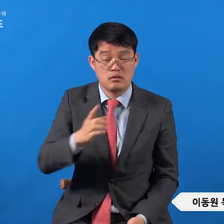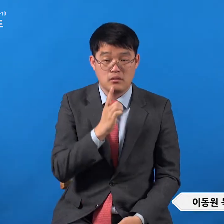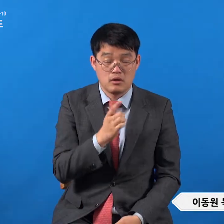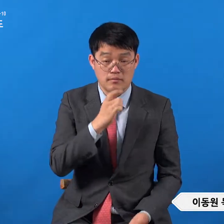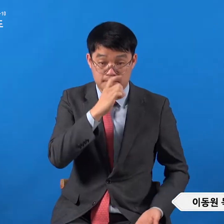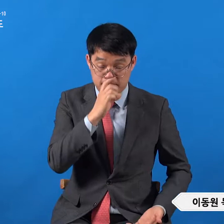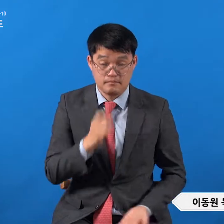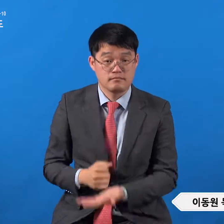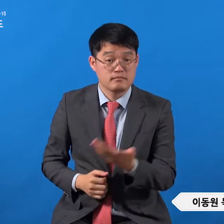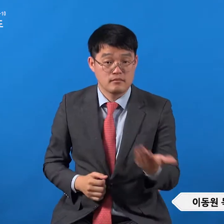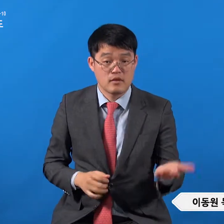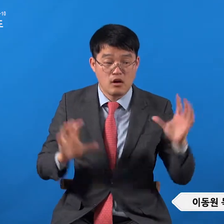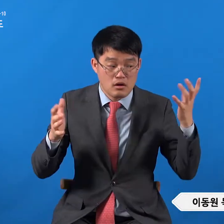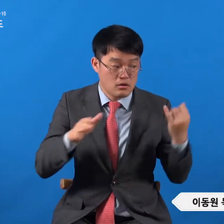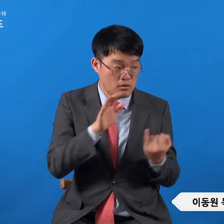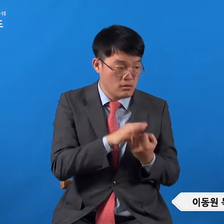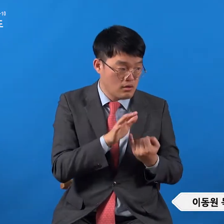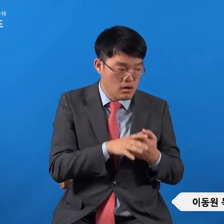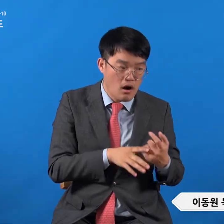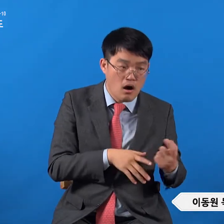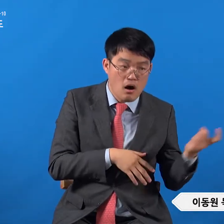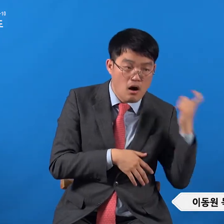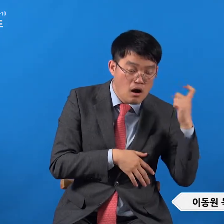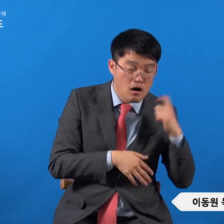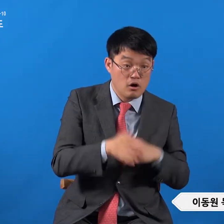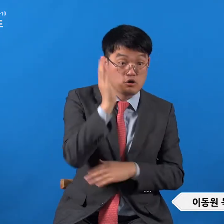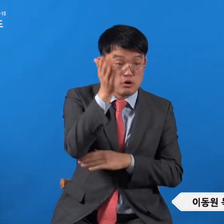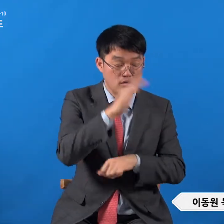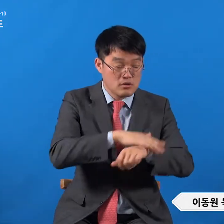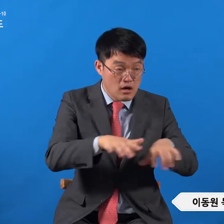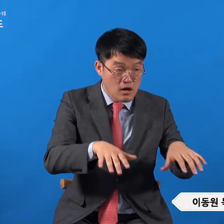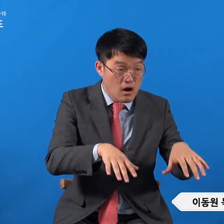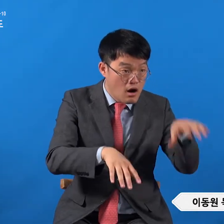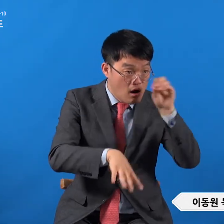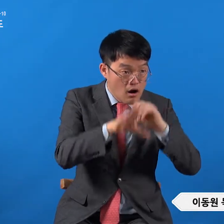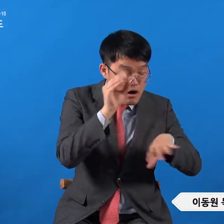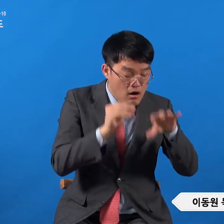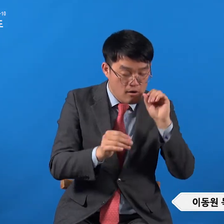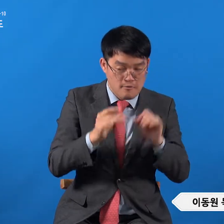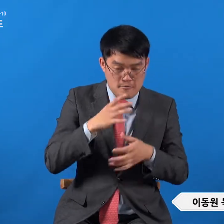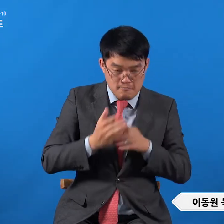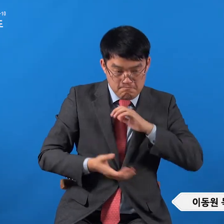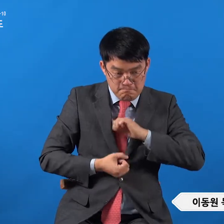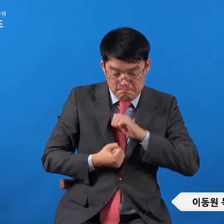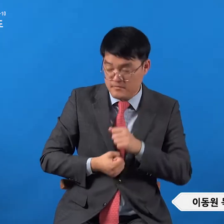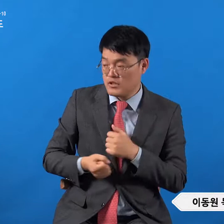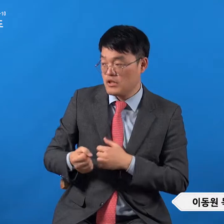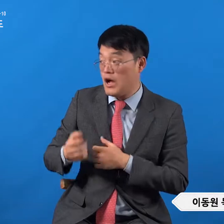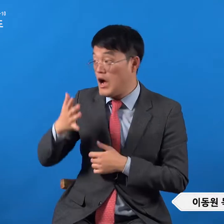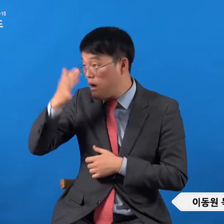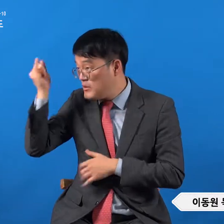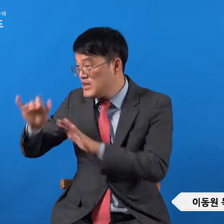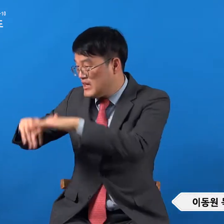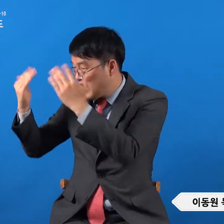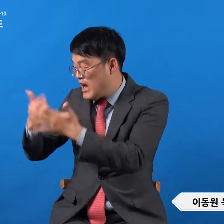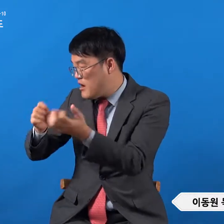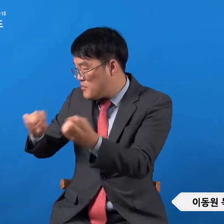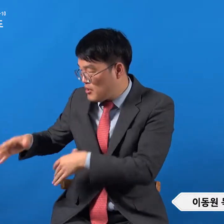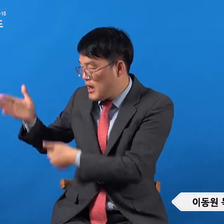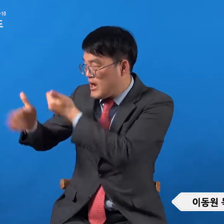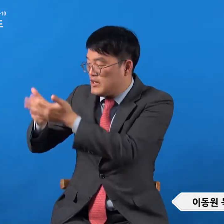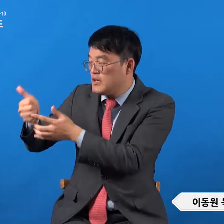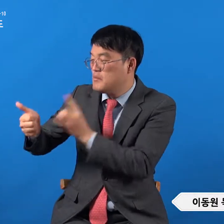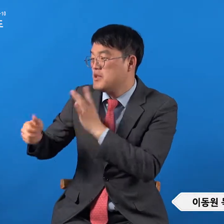여러분, 자, 이 어린 소녀가 설교를 얼마나 잘 소화해서 그거 가지고 할머니 다 버리고 하나님만